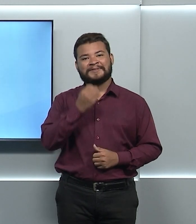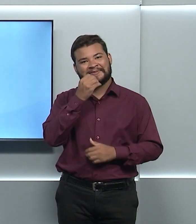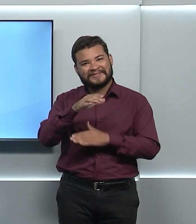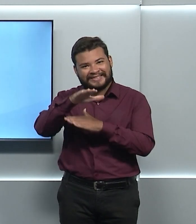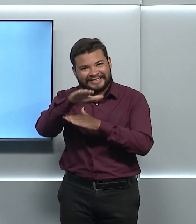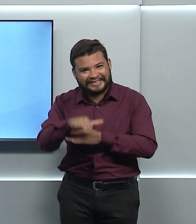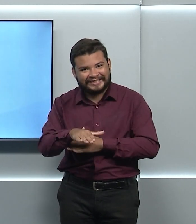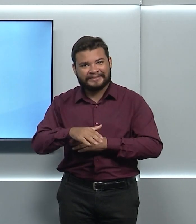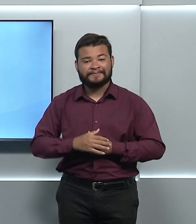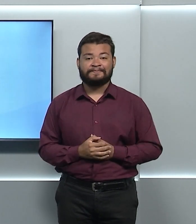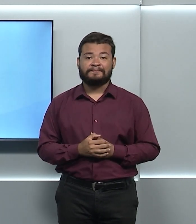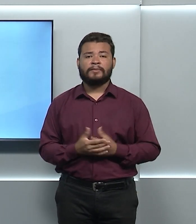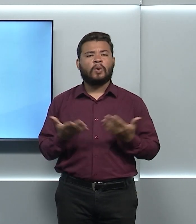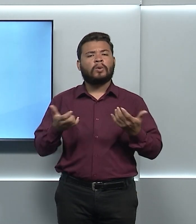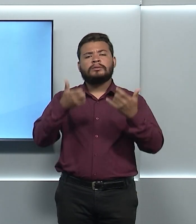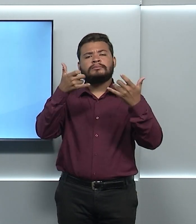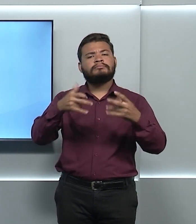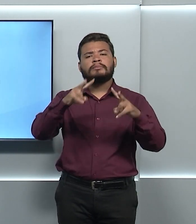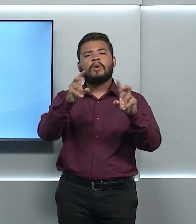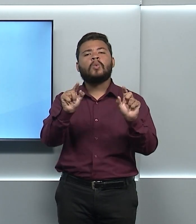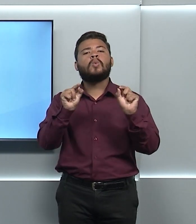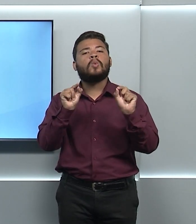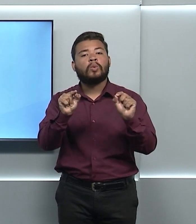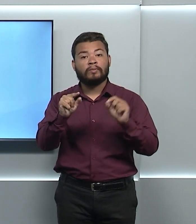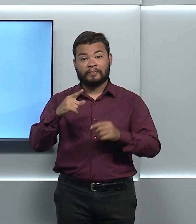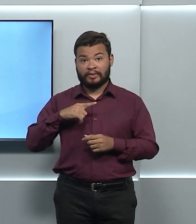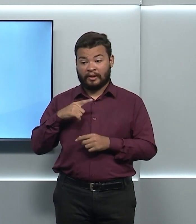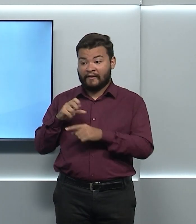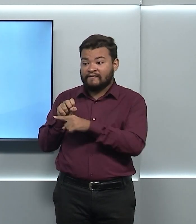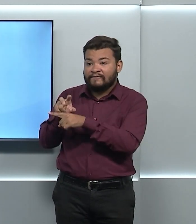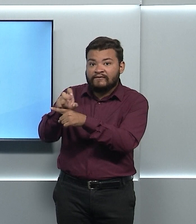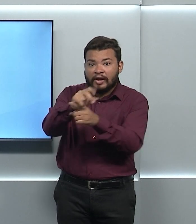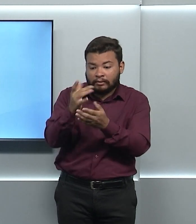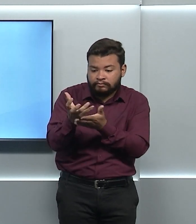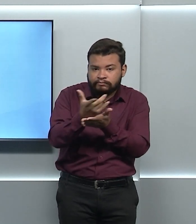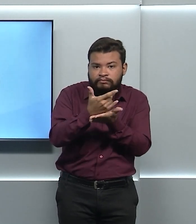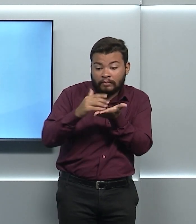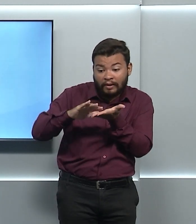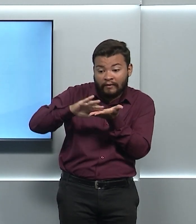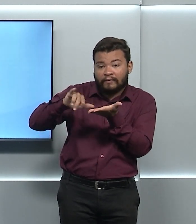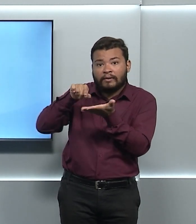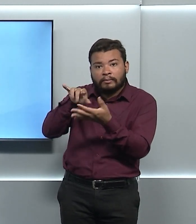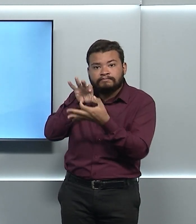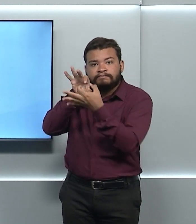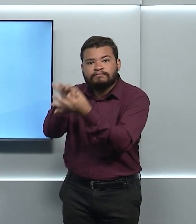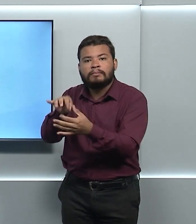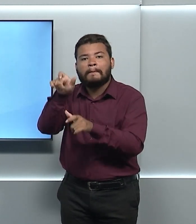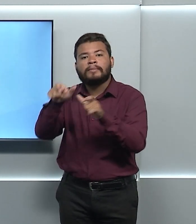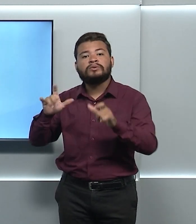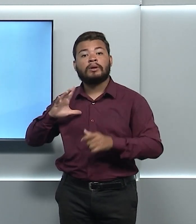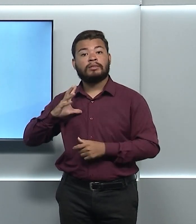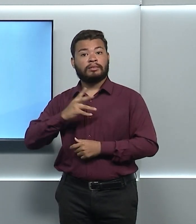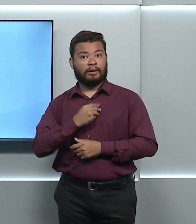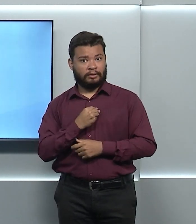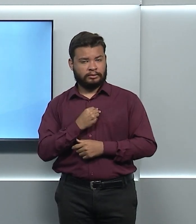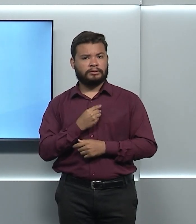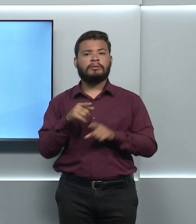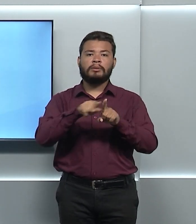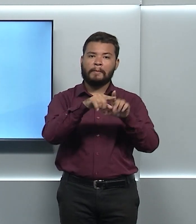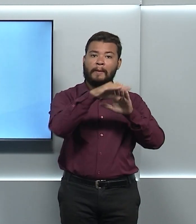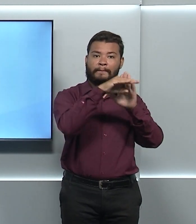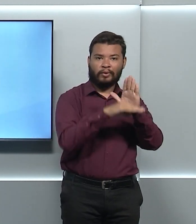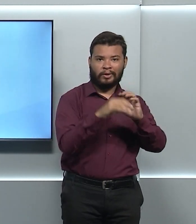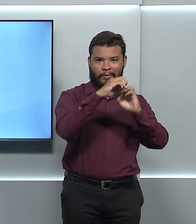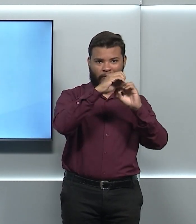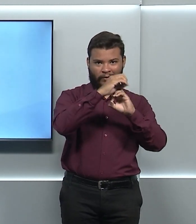Boa tarde! Hoje nós vamos falar sobre a reserva de vagas para pessoas trans na UFG, pelo programa UFG